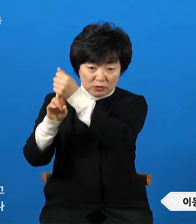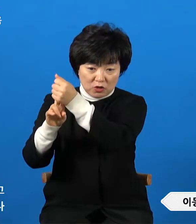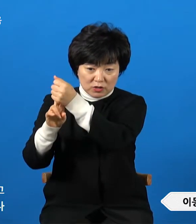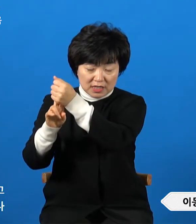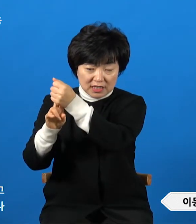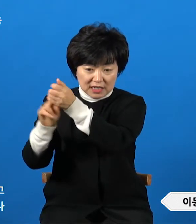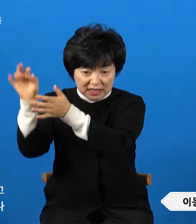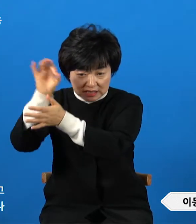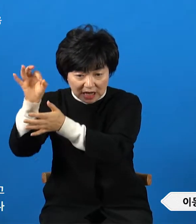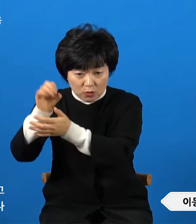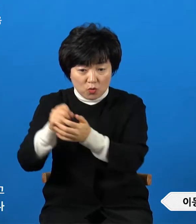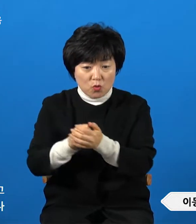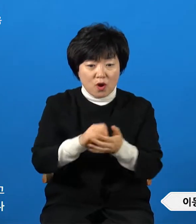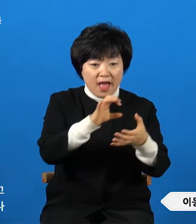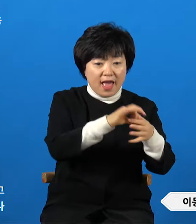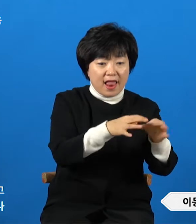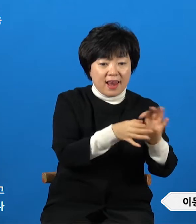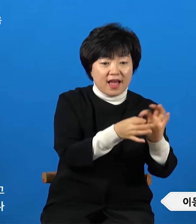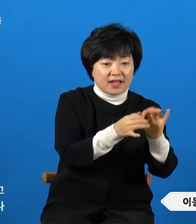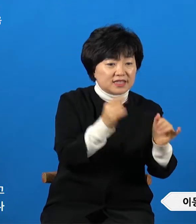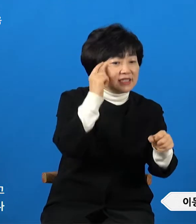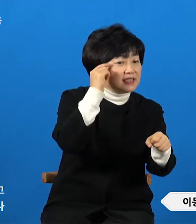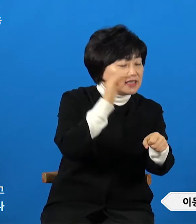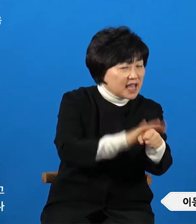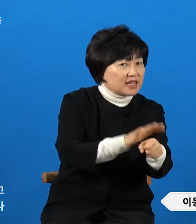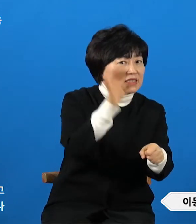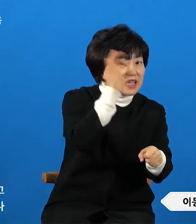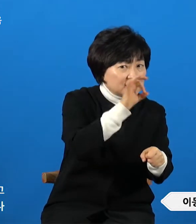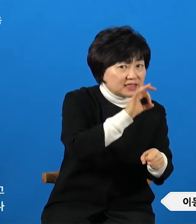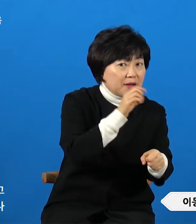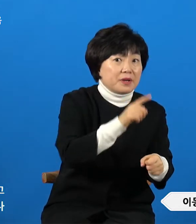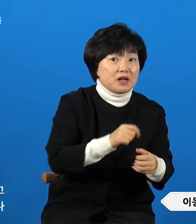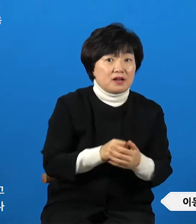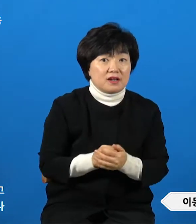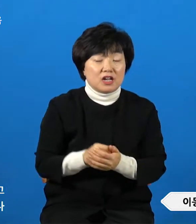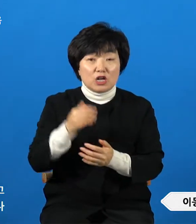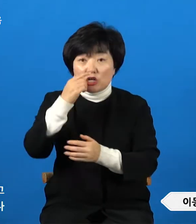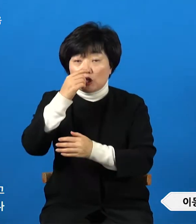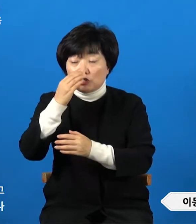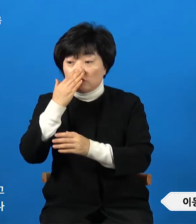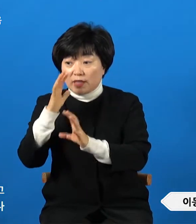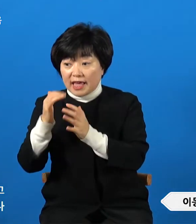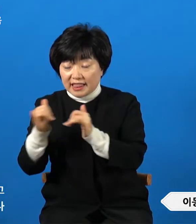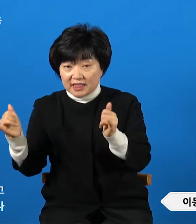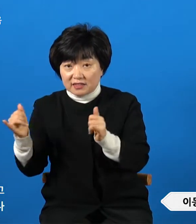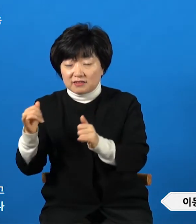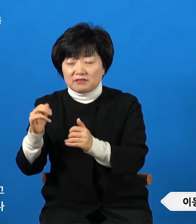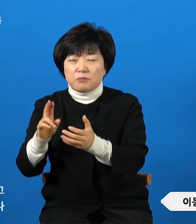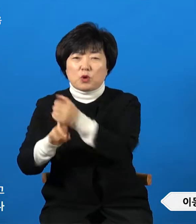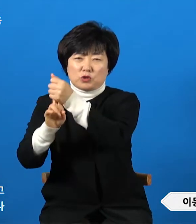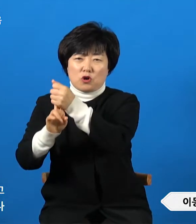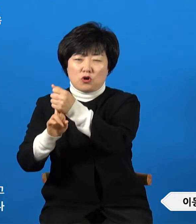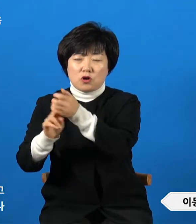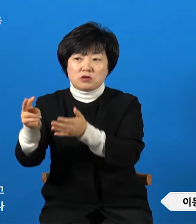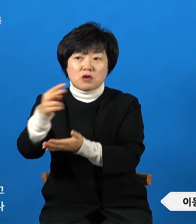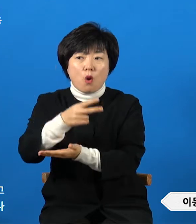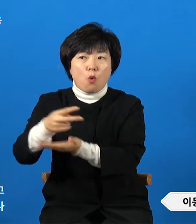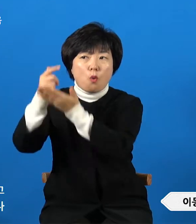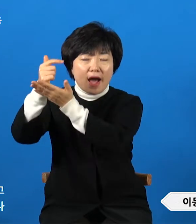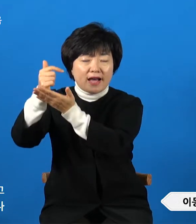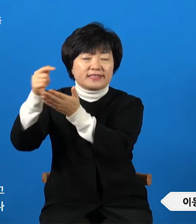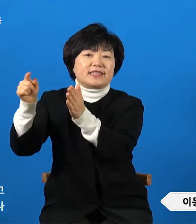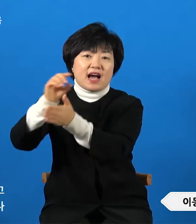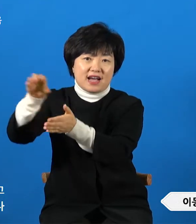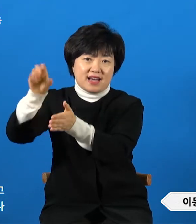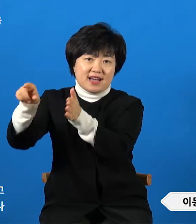구하고 헬라인은 지혜를 찾으니. 유대인은 뭘 구한다고요? 표적. 유대인들에게는 여호와 신앙, 그